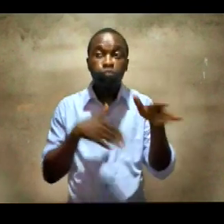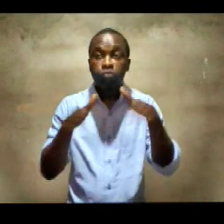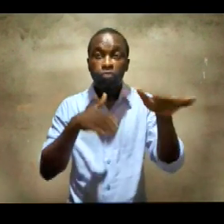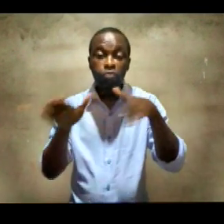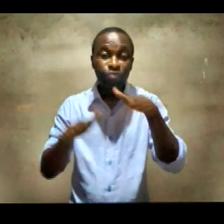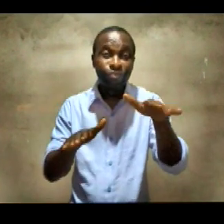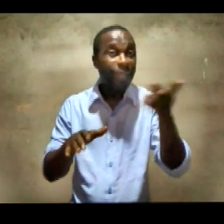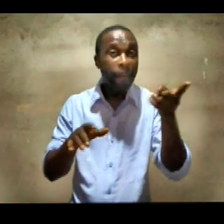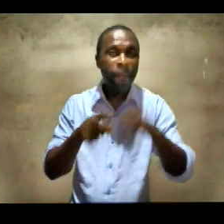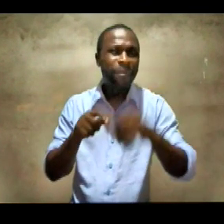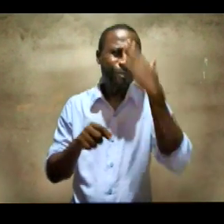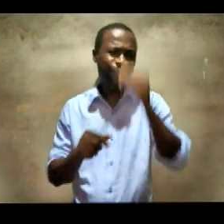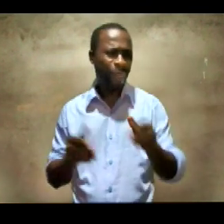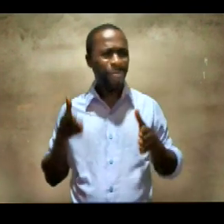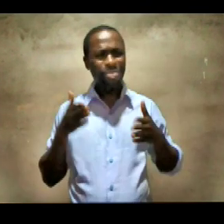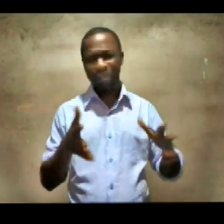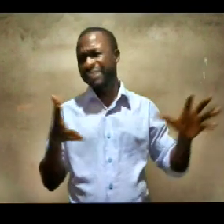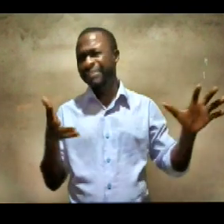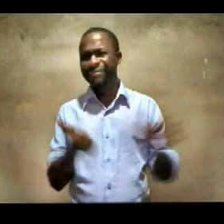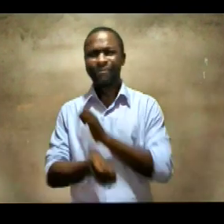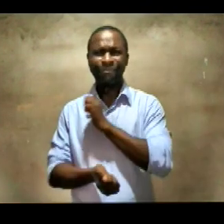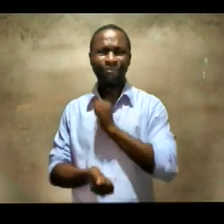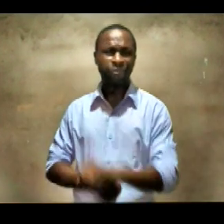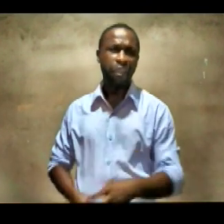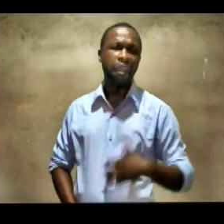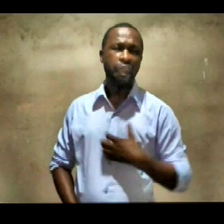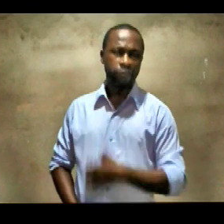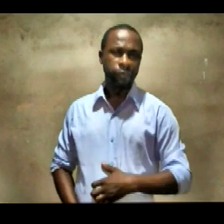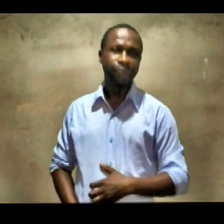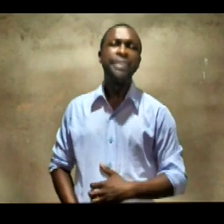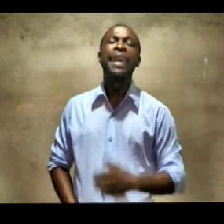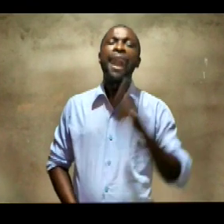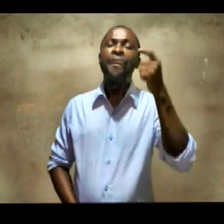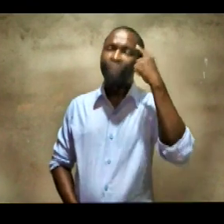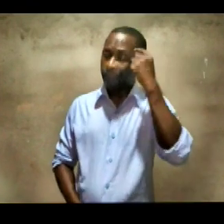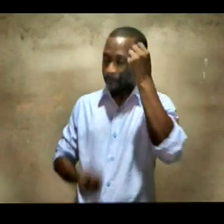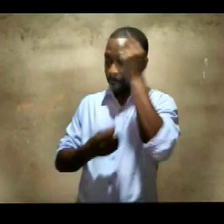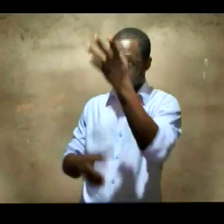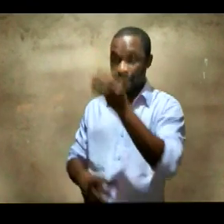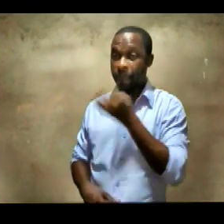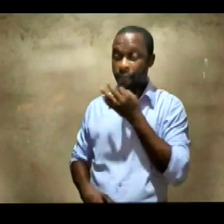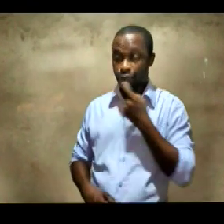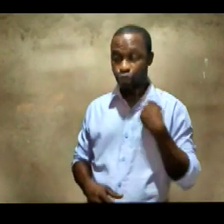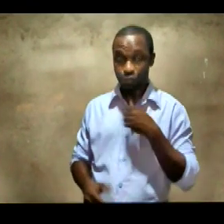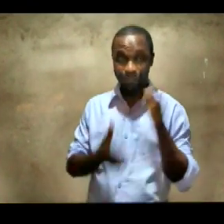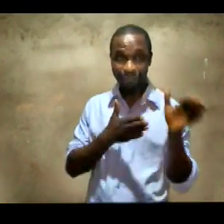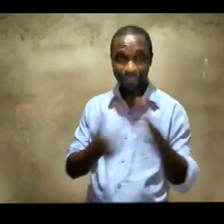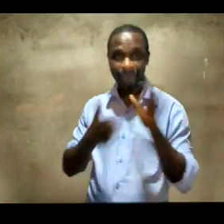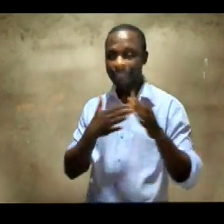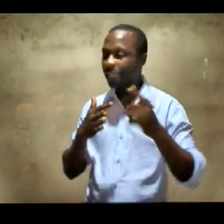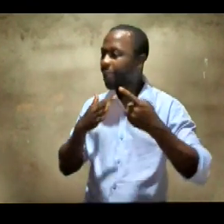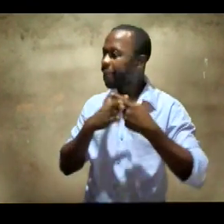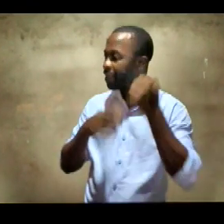mauvaise. Avec l'annonce du démarrage effectif des travaux de bitumage de cette route, l'espoir renaît chez les populations. Le rêve